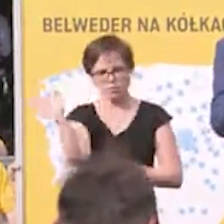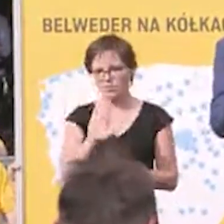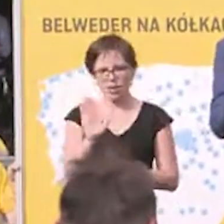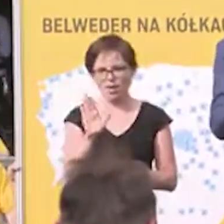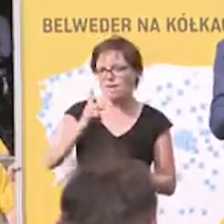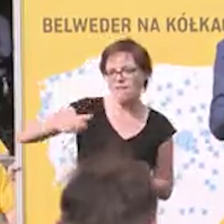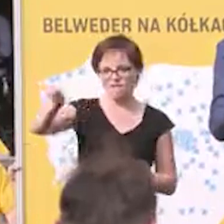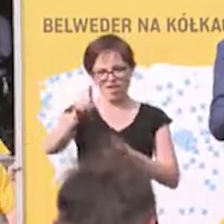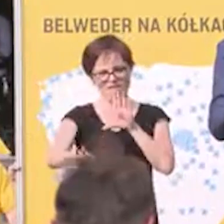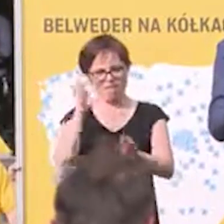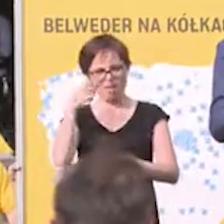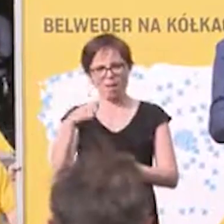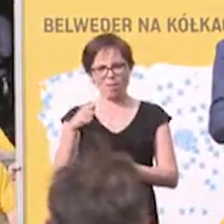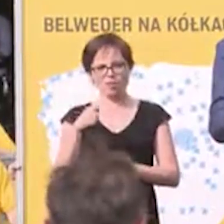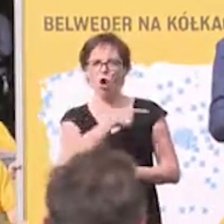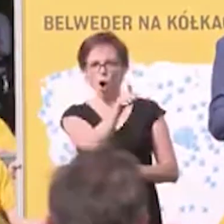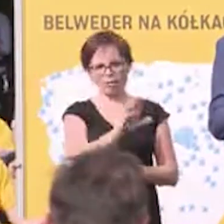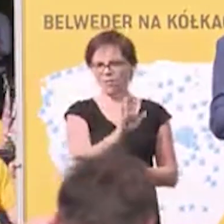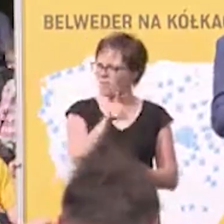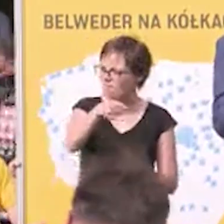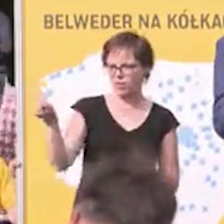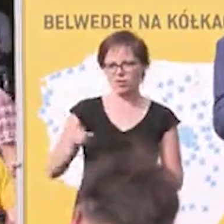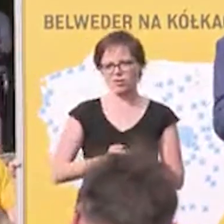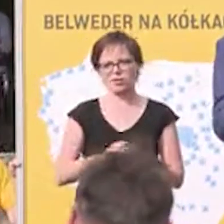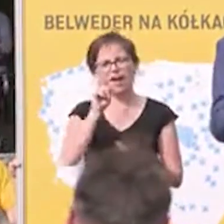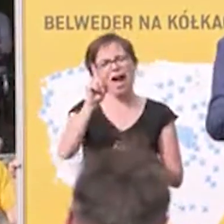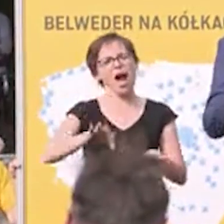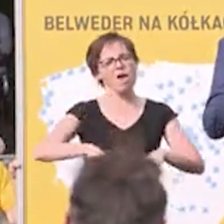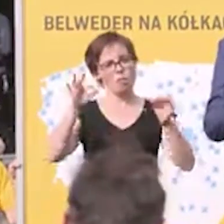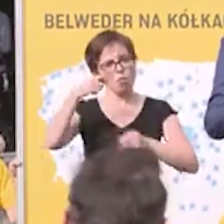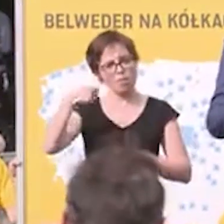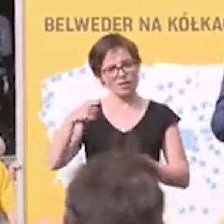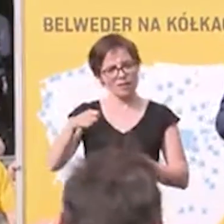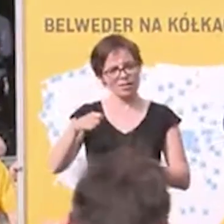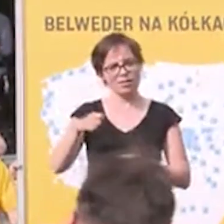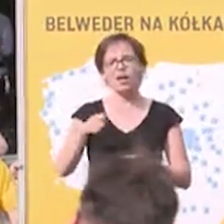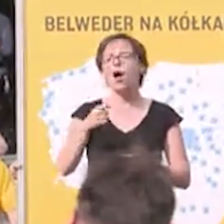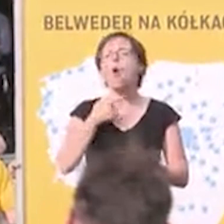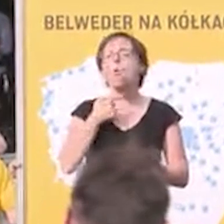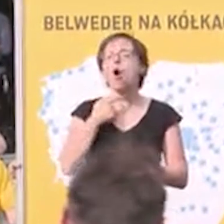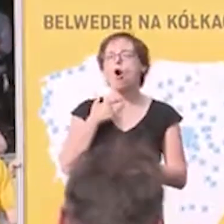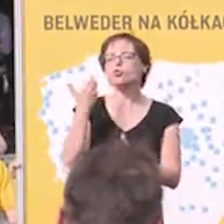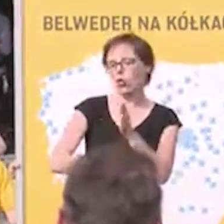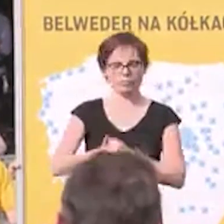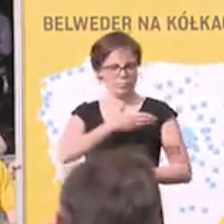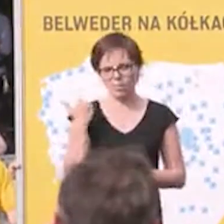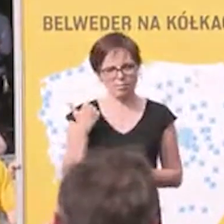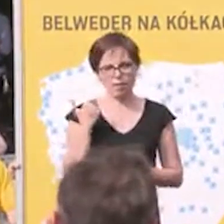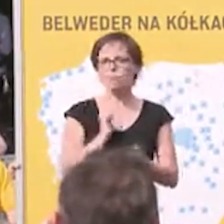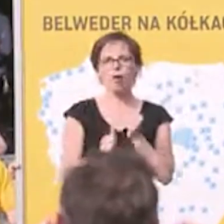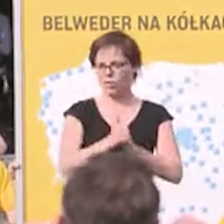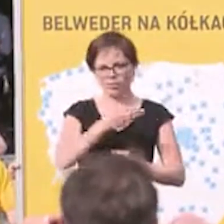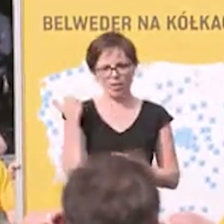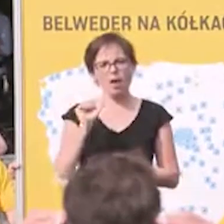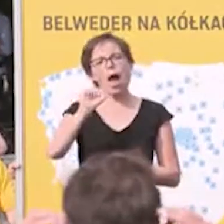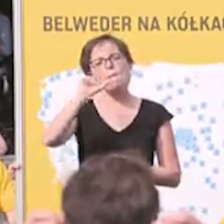wy wybieracie prezydenta, nie oni. A w wyborach prezydenckich nie ma zmarnowanych głosów. W pierwszej turze